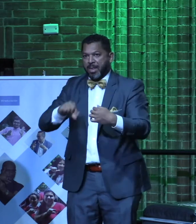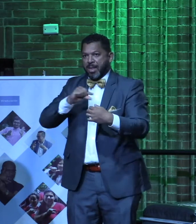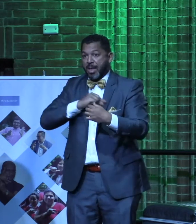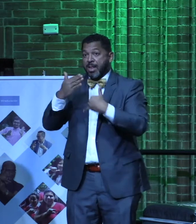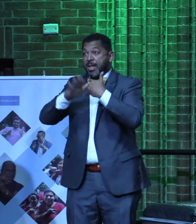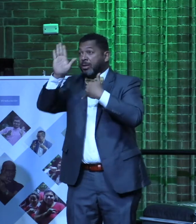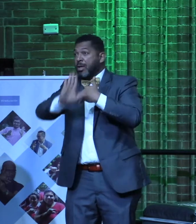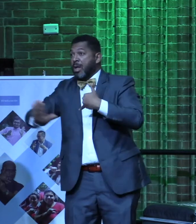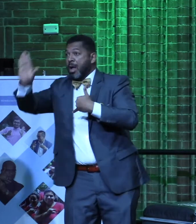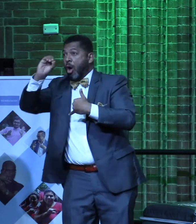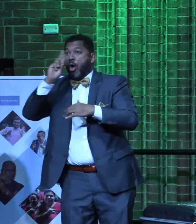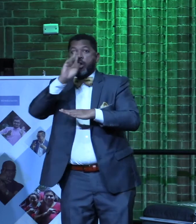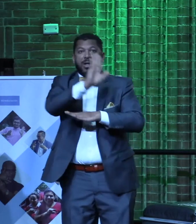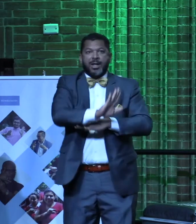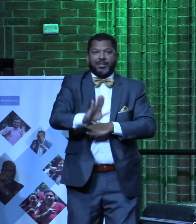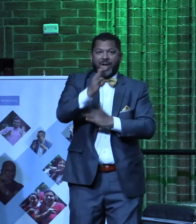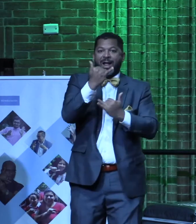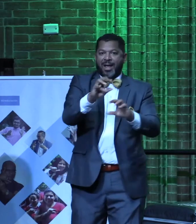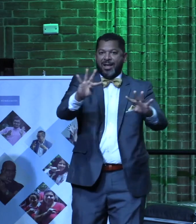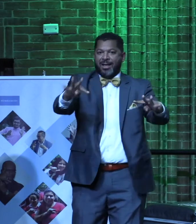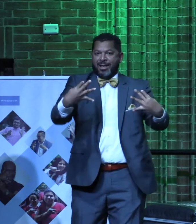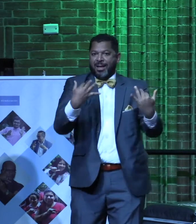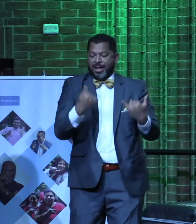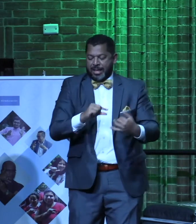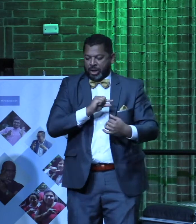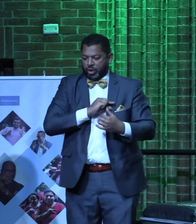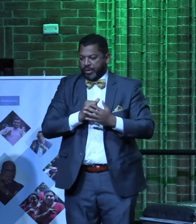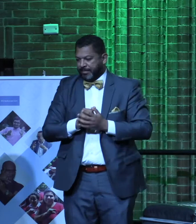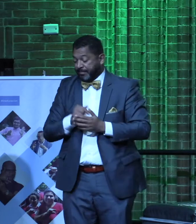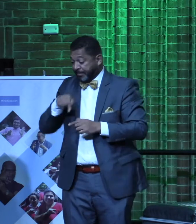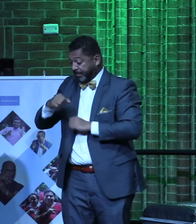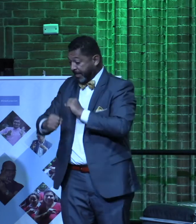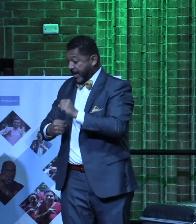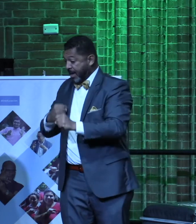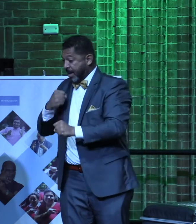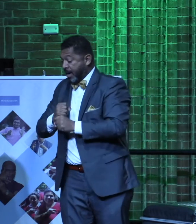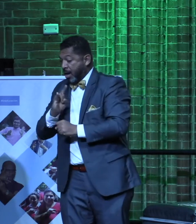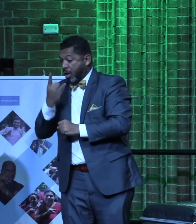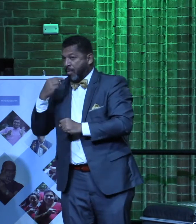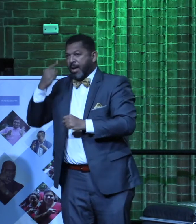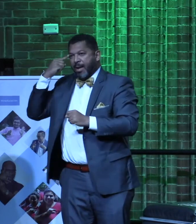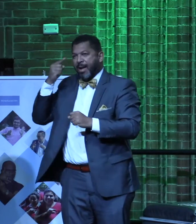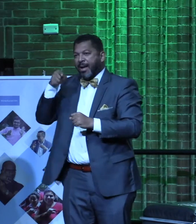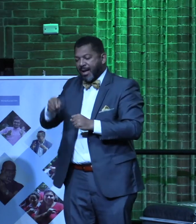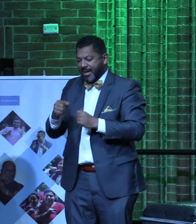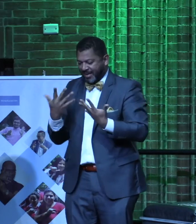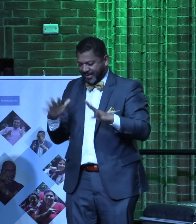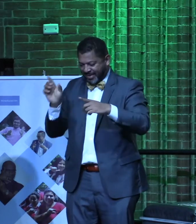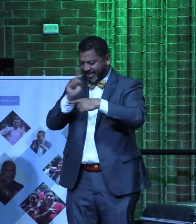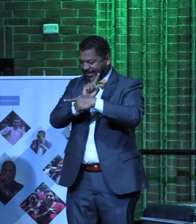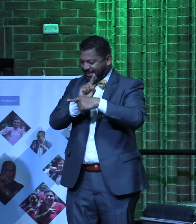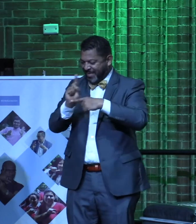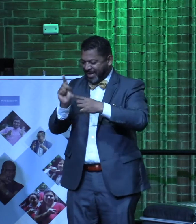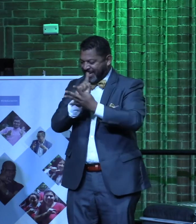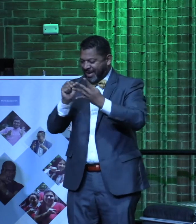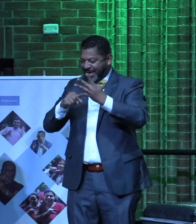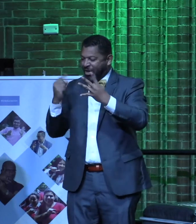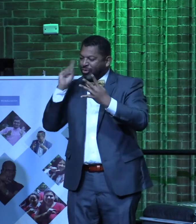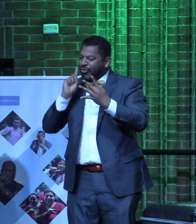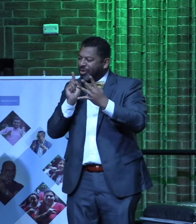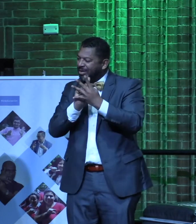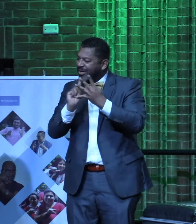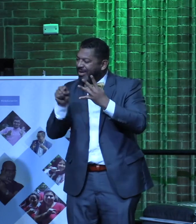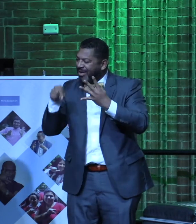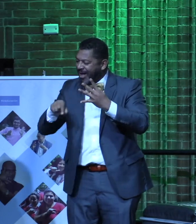regionales o en medios nacionales. Este año nos dimos a la tarea de celebrar la Semana de la Persona Sorda, no solamente aquí en